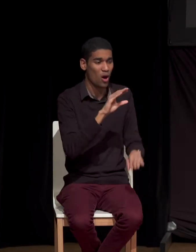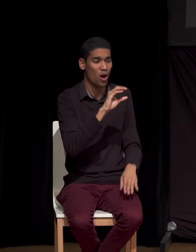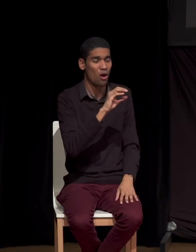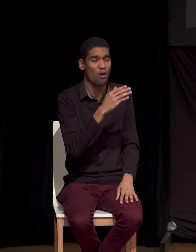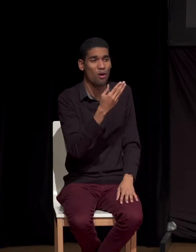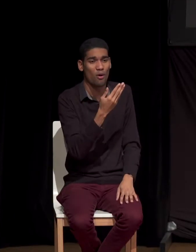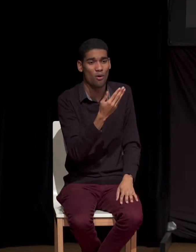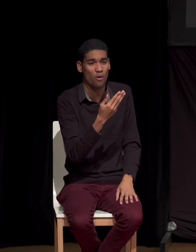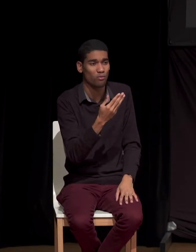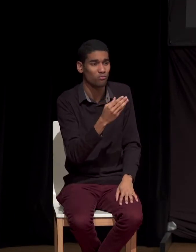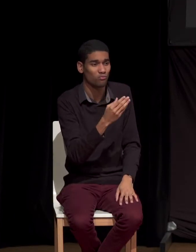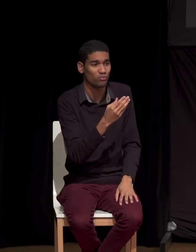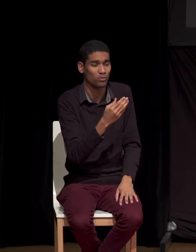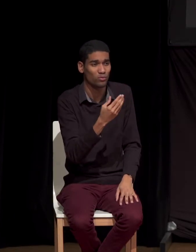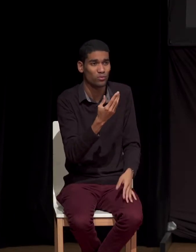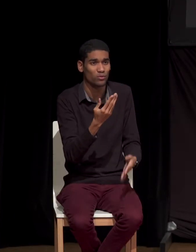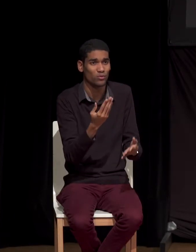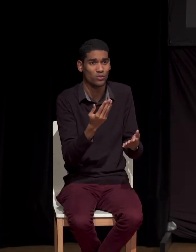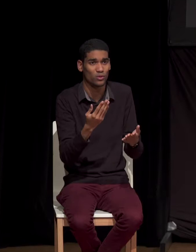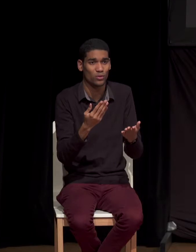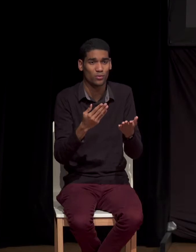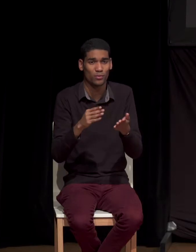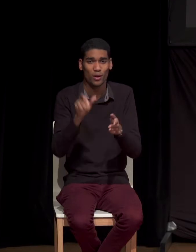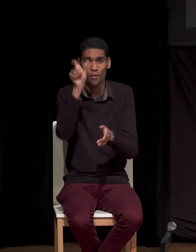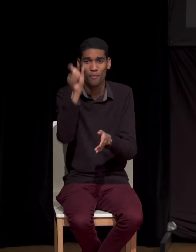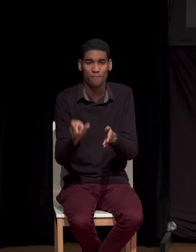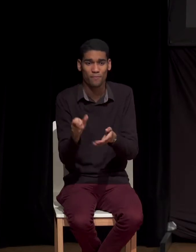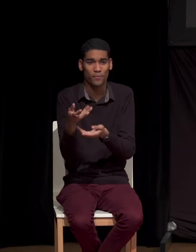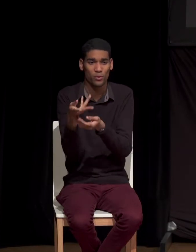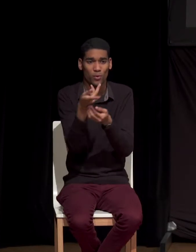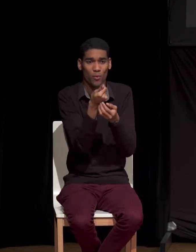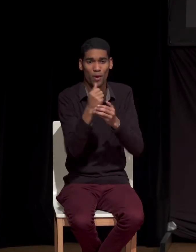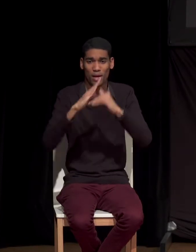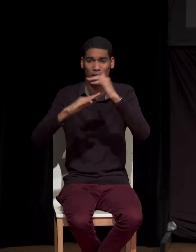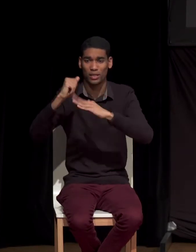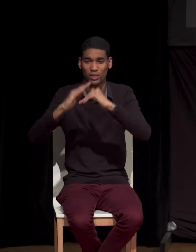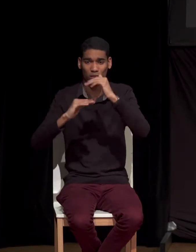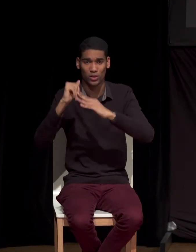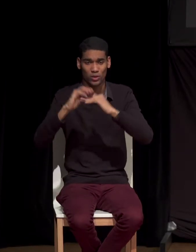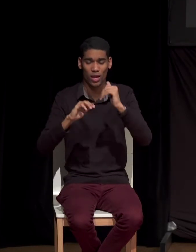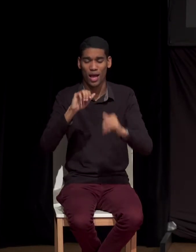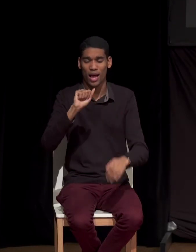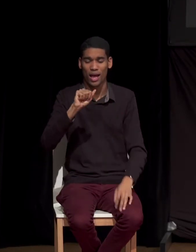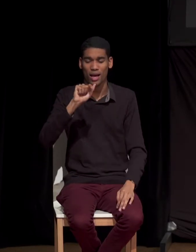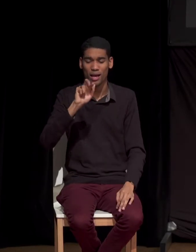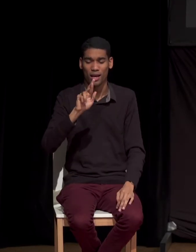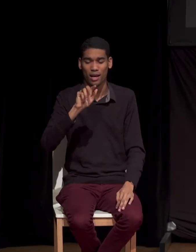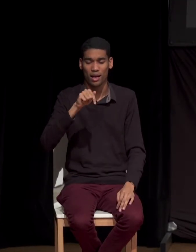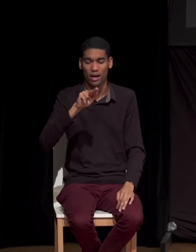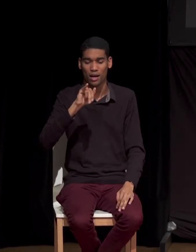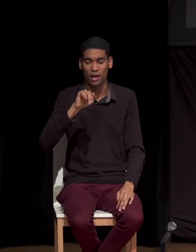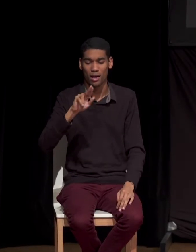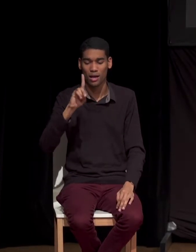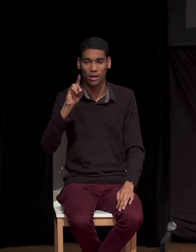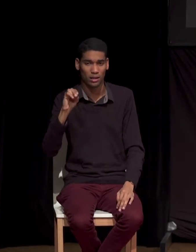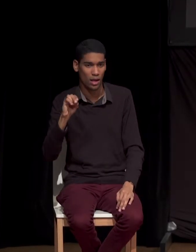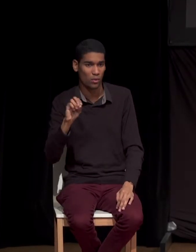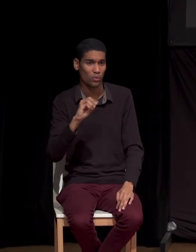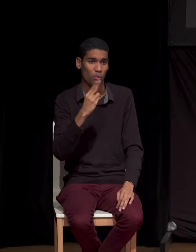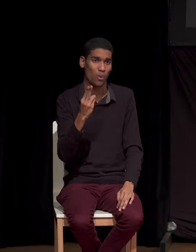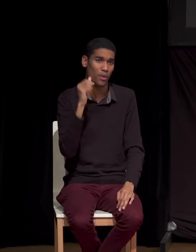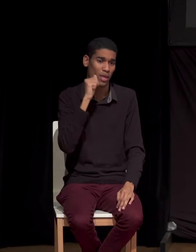de uma produção de um artista como o Aguinaldo, ou a Maria